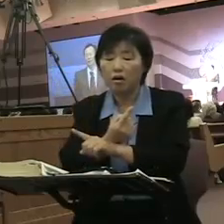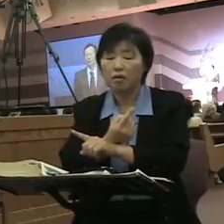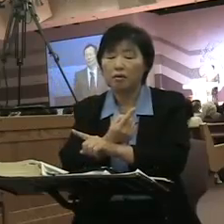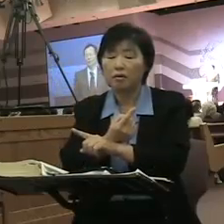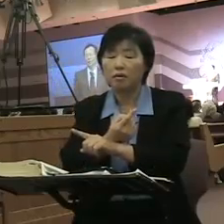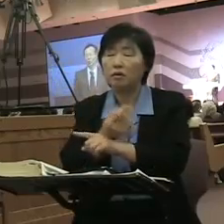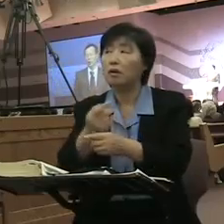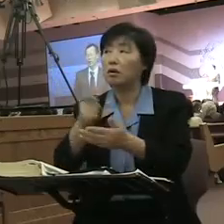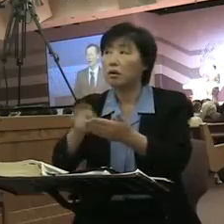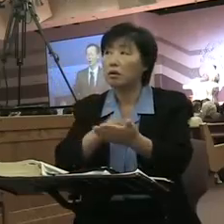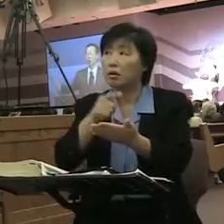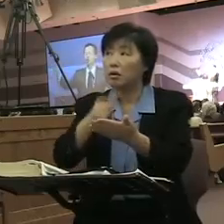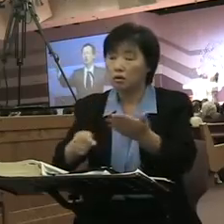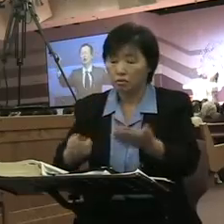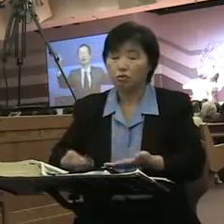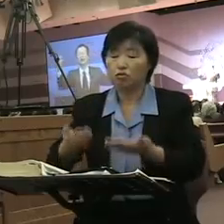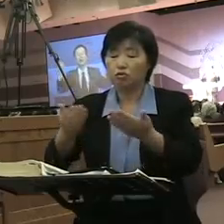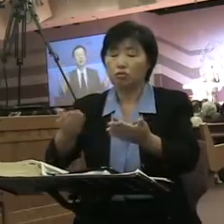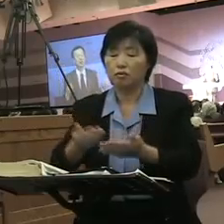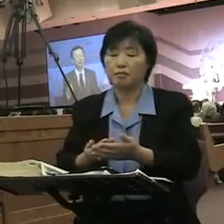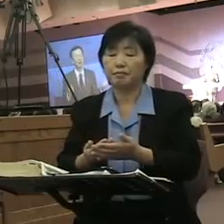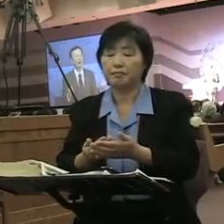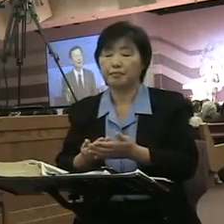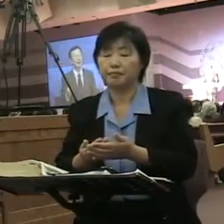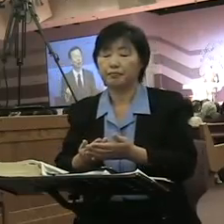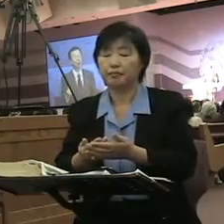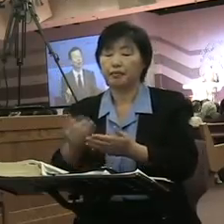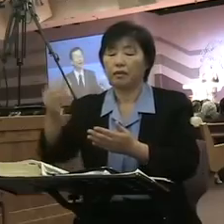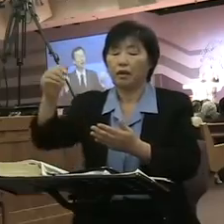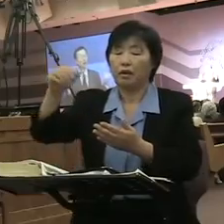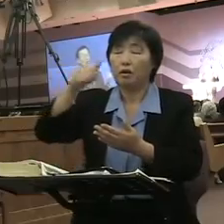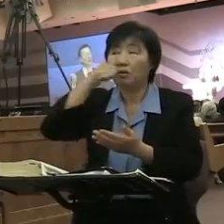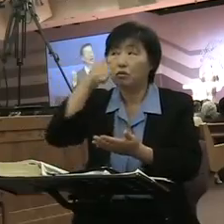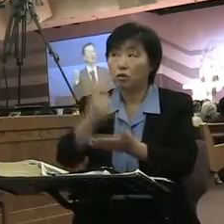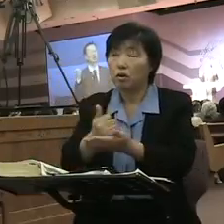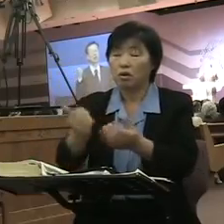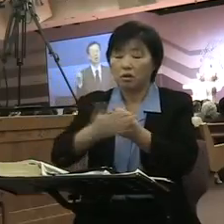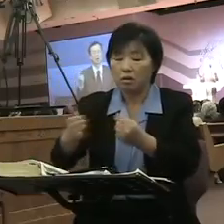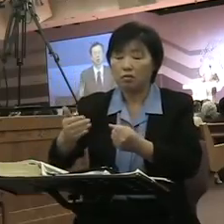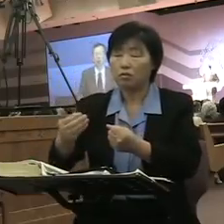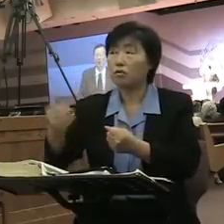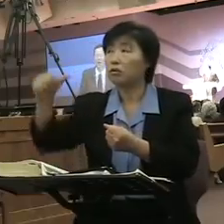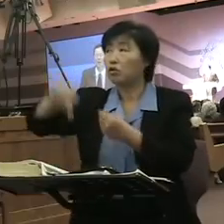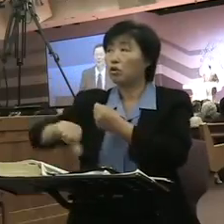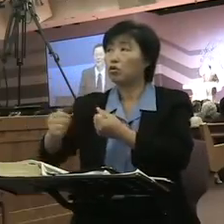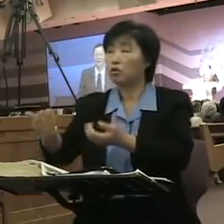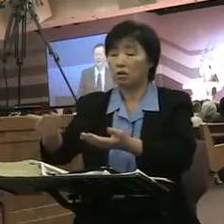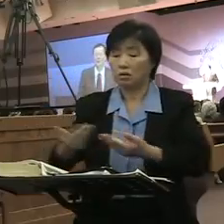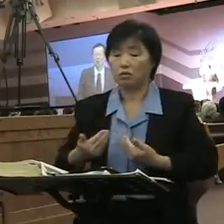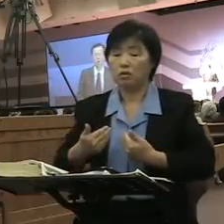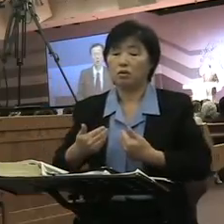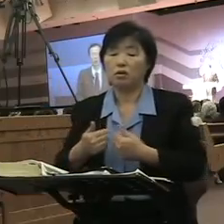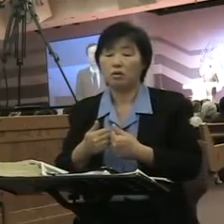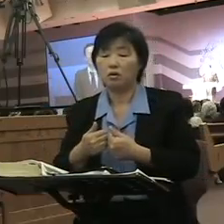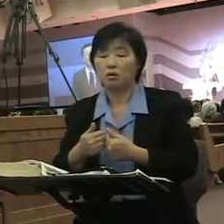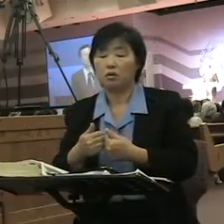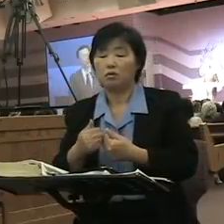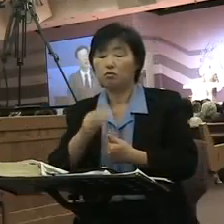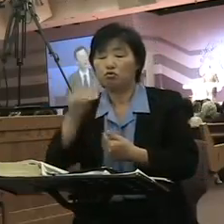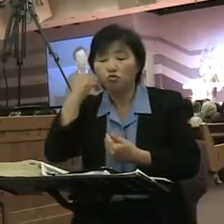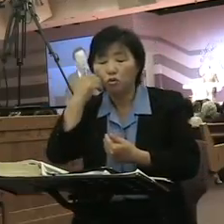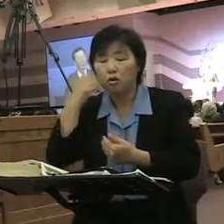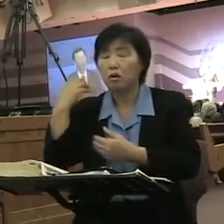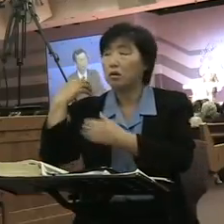없어집니다. 죄로 인하여 저주가 우리에게 임했습니다. 누군가 그 저주를 대신 짊어주어야 저주가